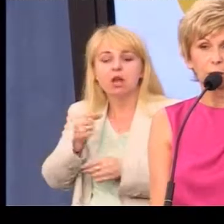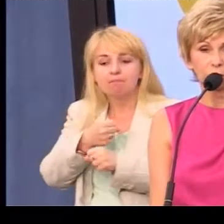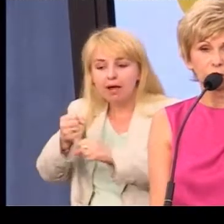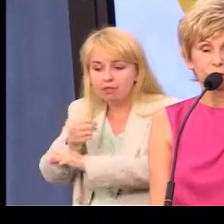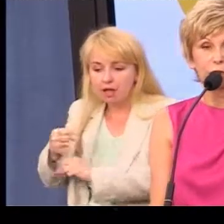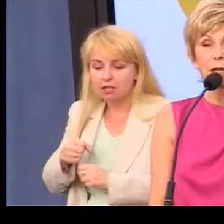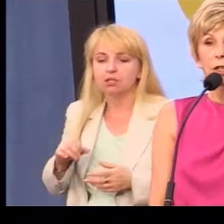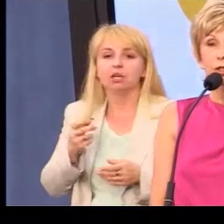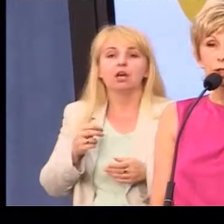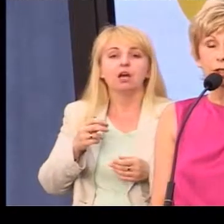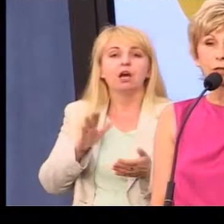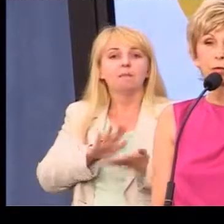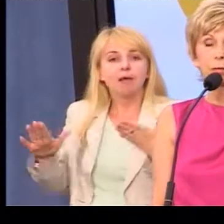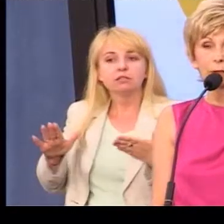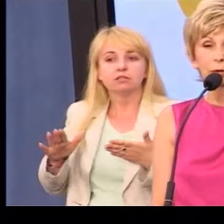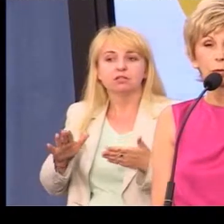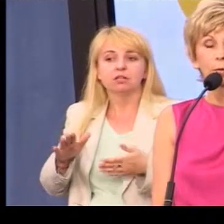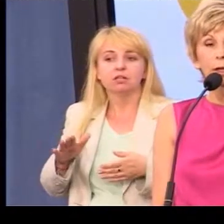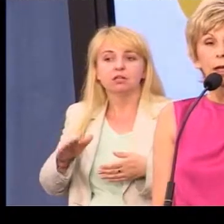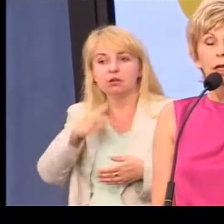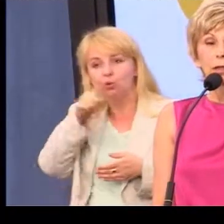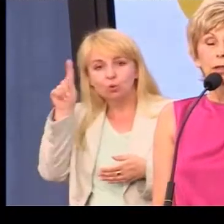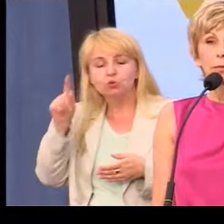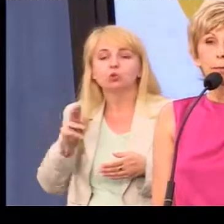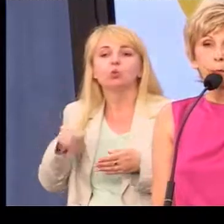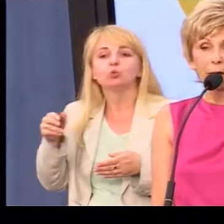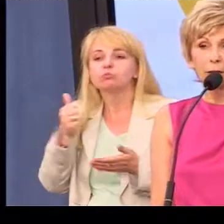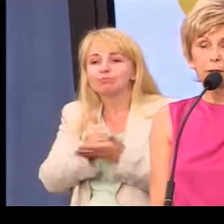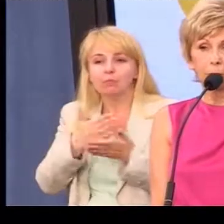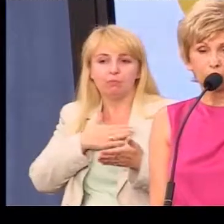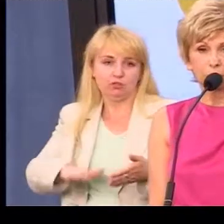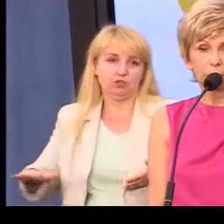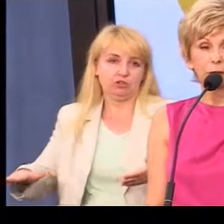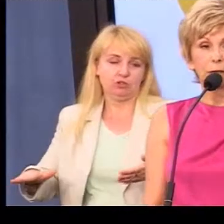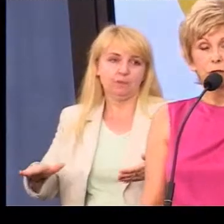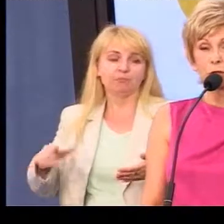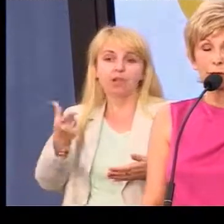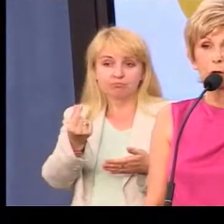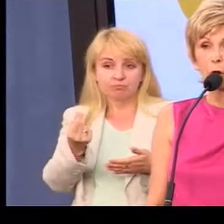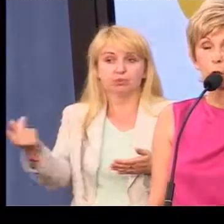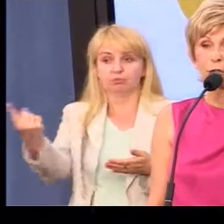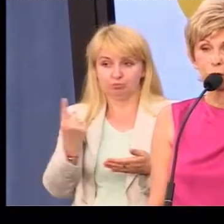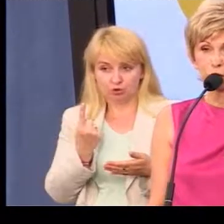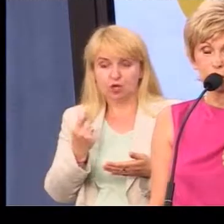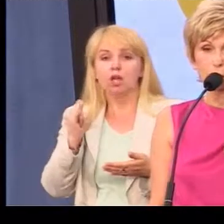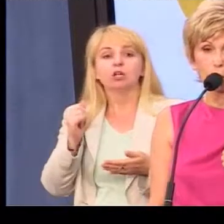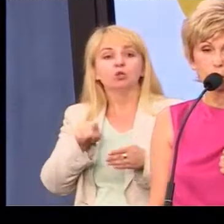leczenia niepłodności, czyli w przypadku par niepłodnych, czyli jest to